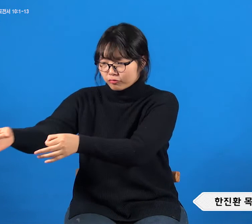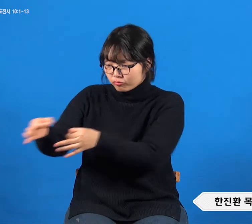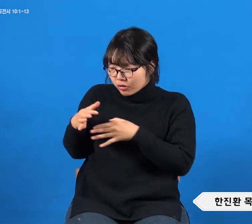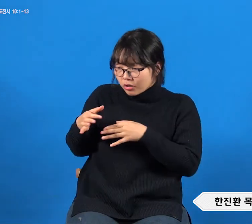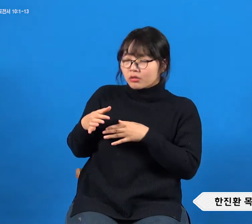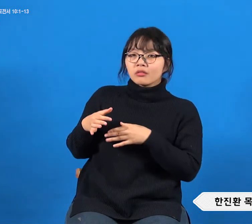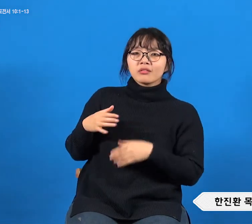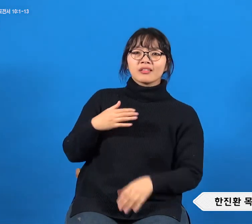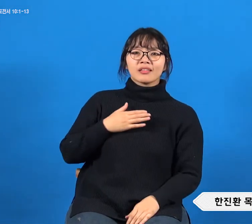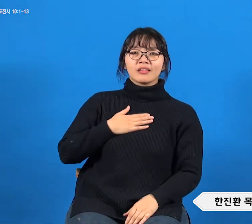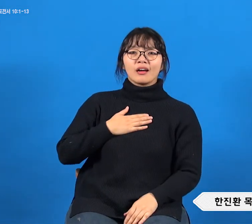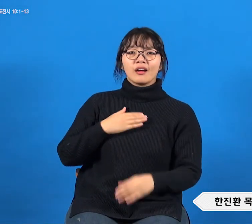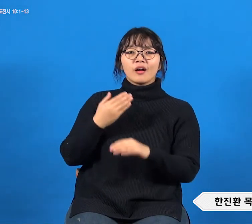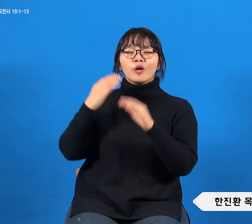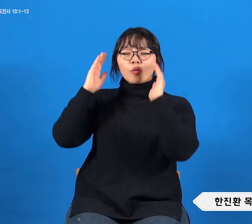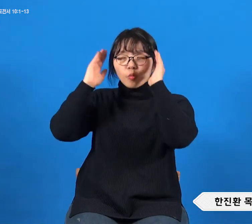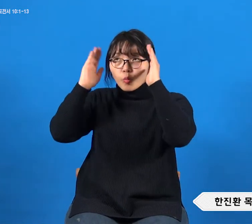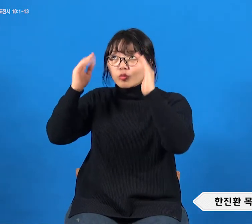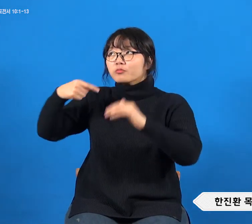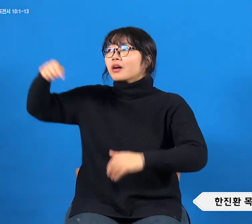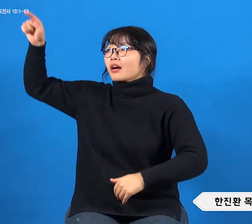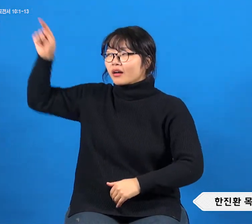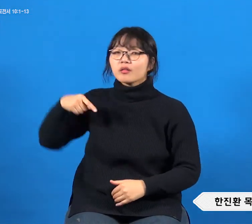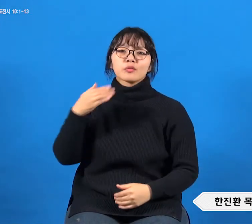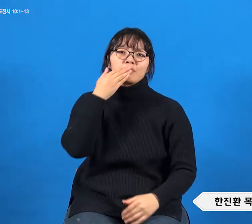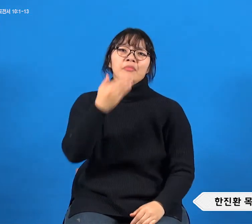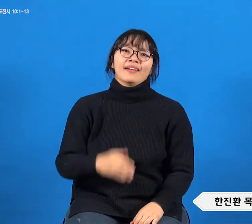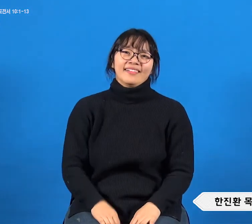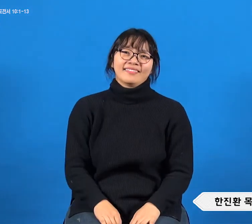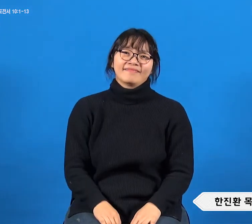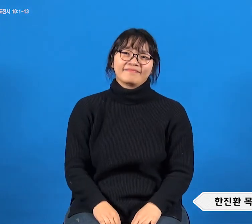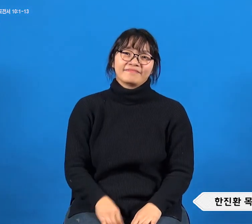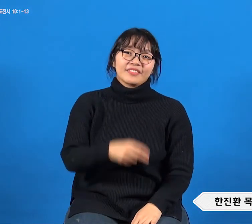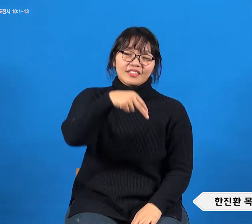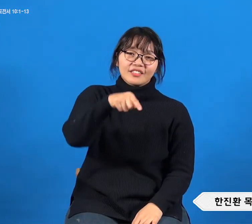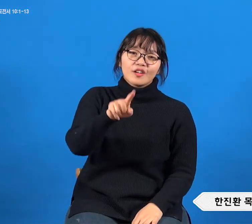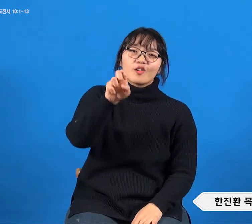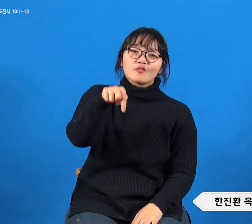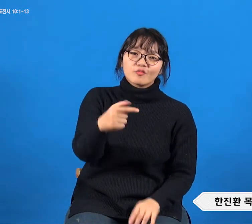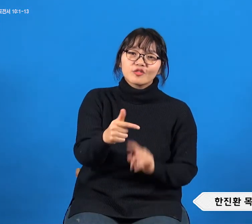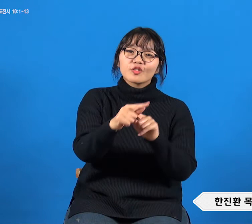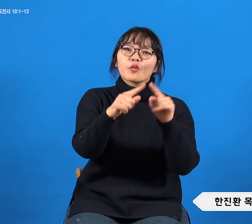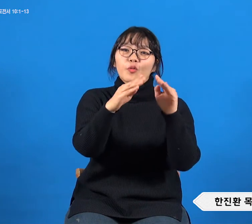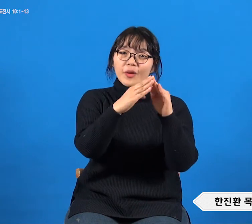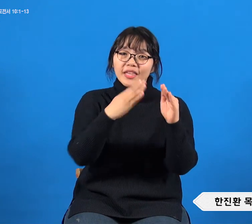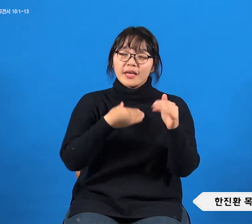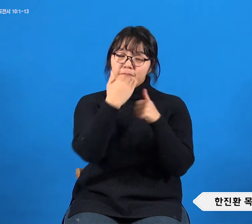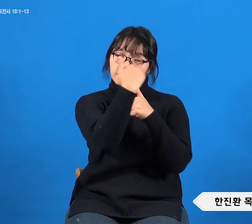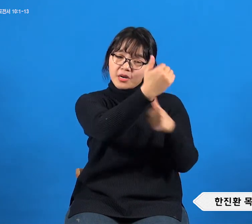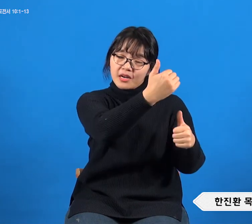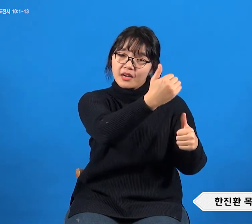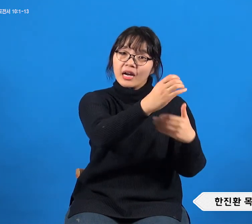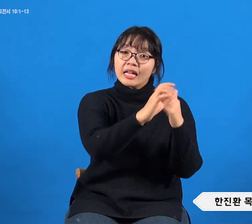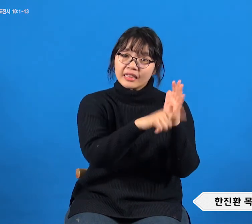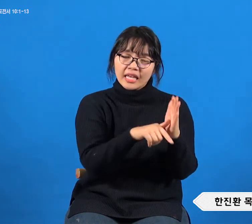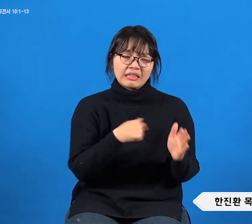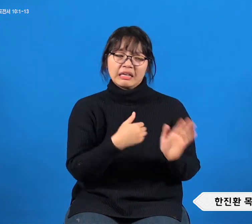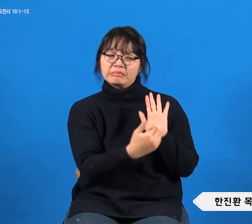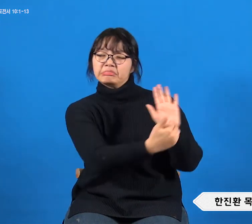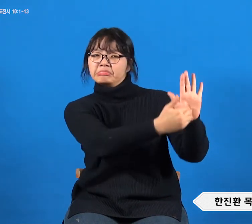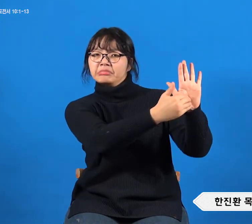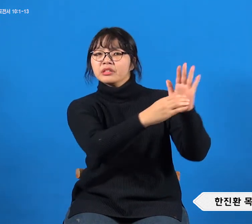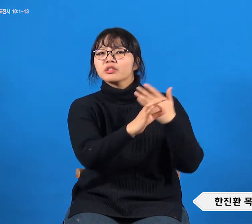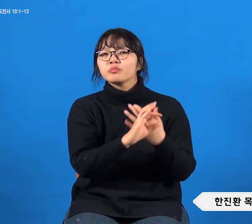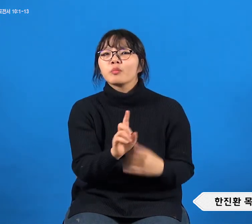해주어서 편안하게 유학을 다녀올 수 있었습니다. 서문교회에서 나를 부를 때 그때 안 갔으면